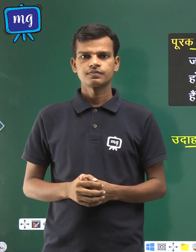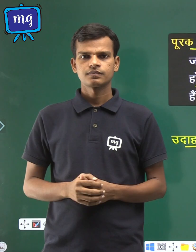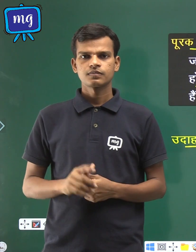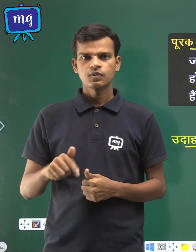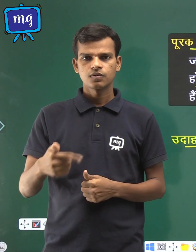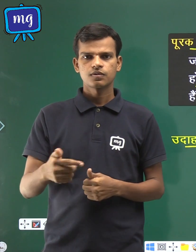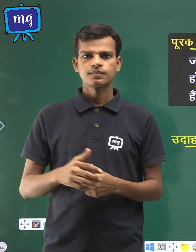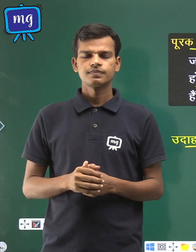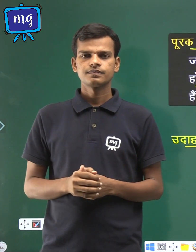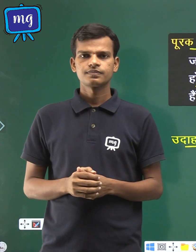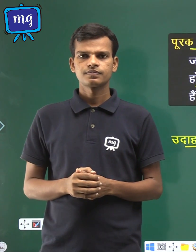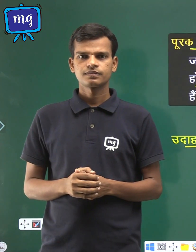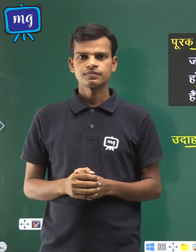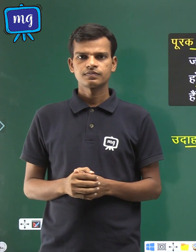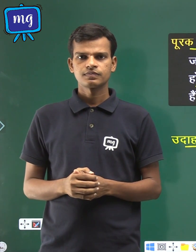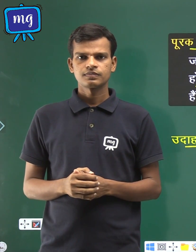और